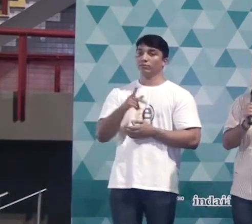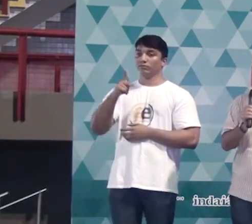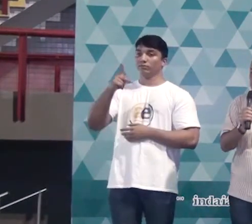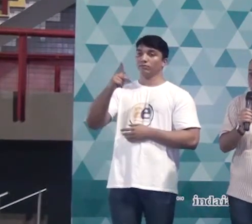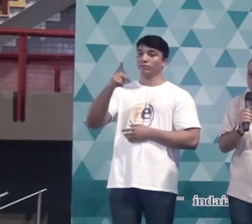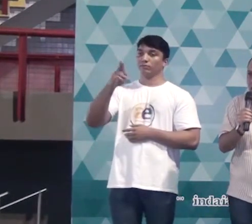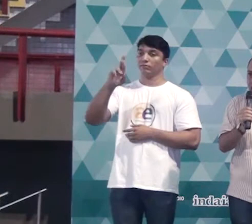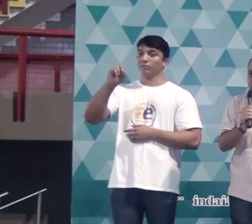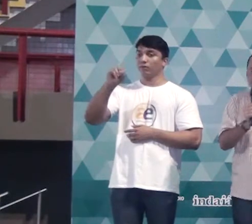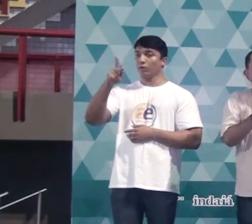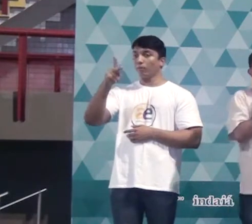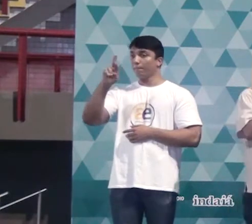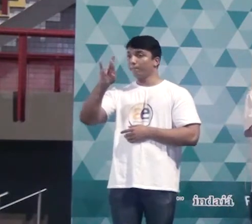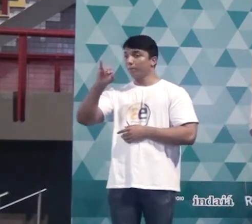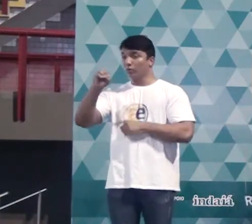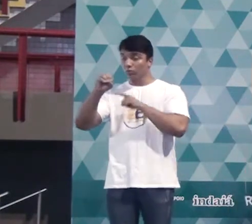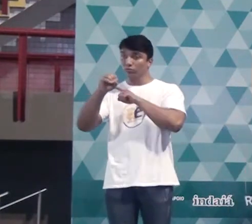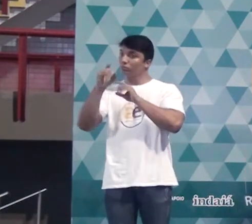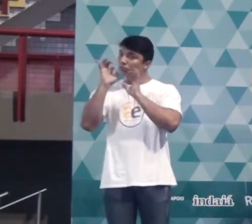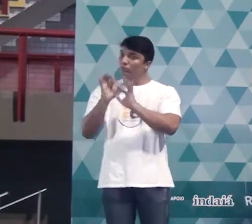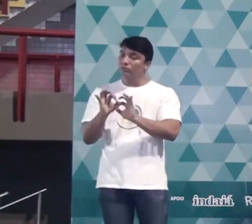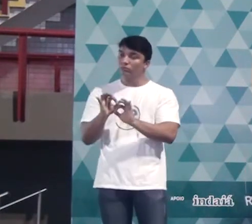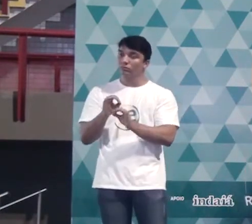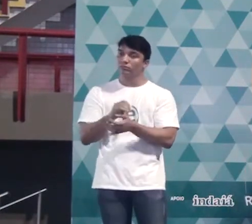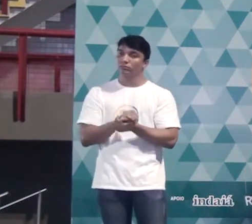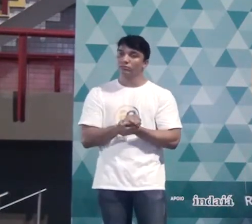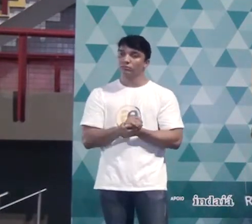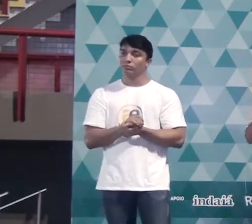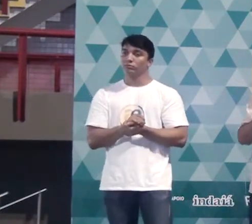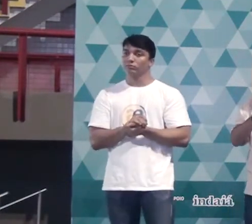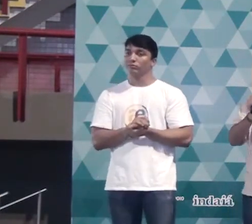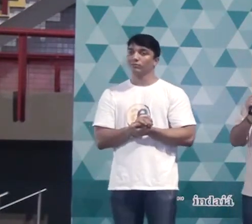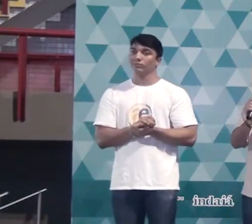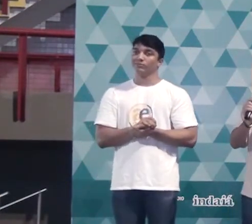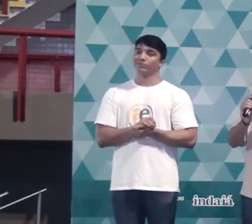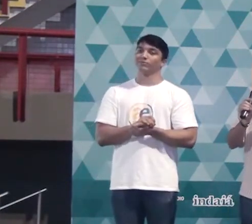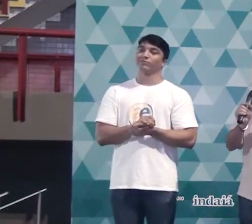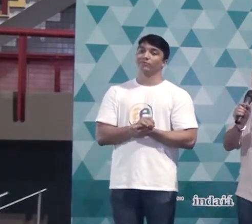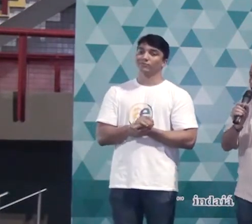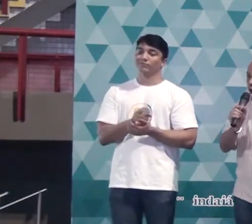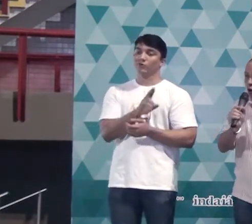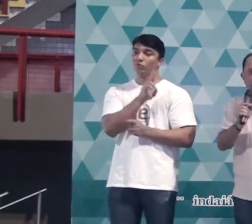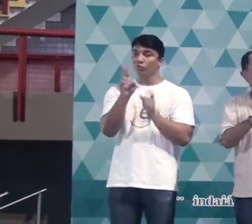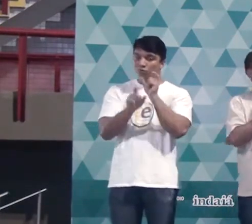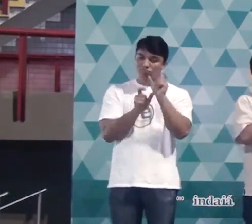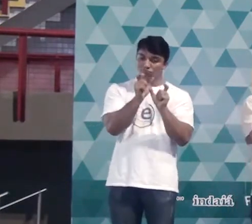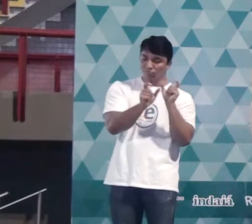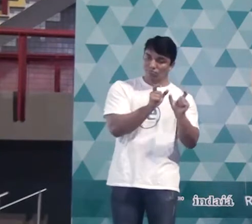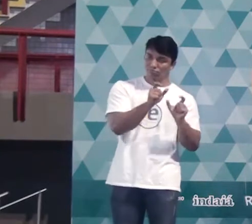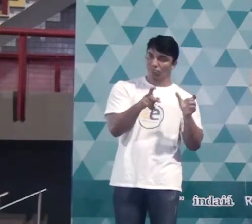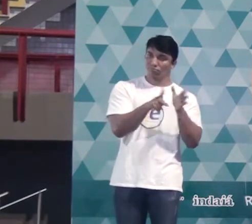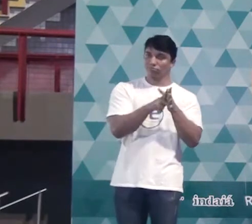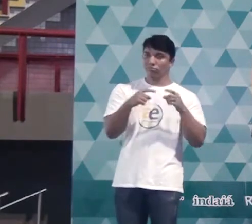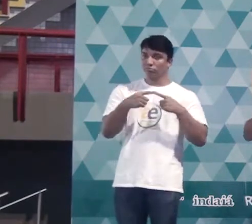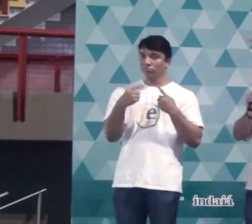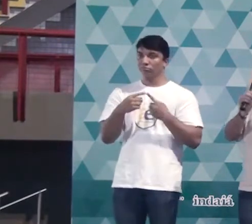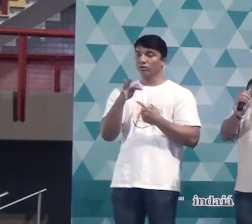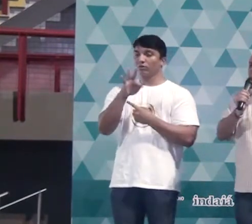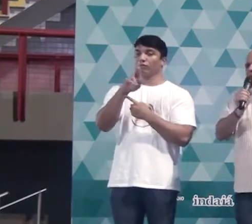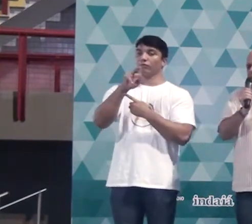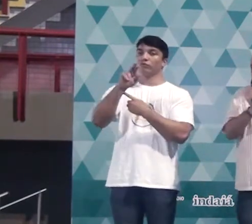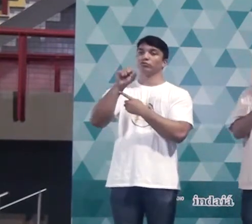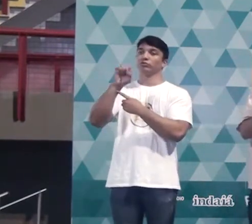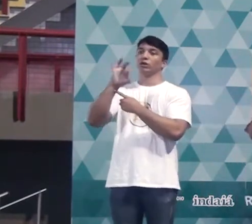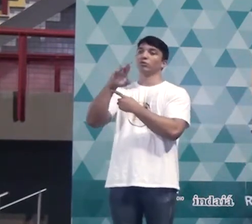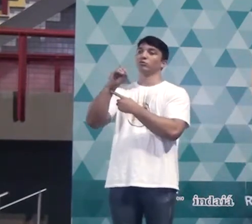nada, próprio. Pessoal, eu vou sair daqui frustrado. Frustrado nada, frustrado. Até parece que decorar